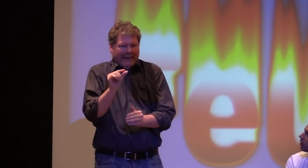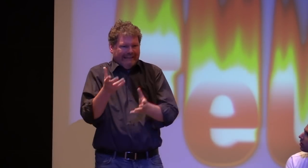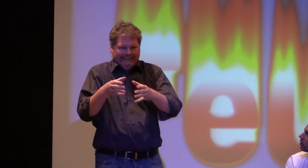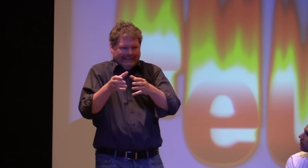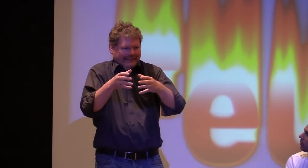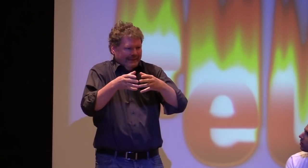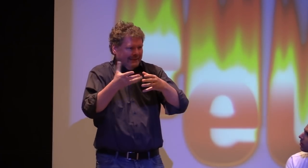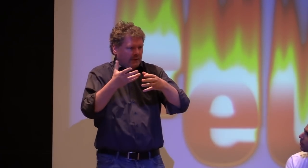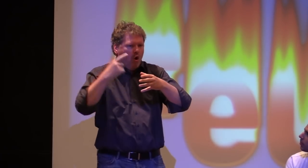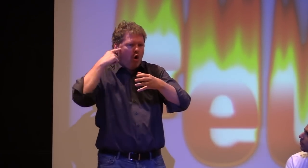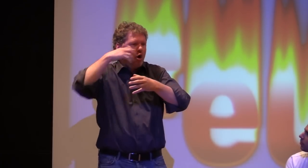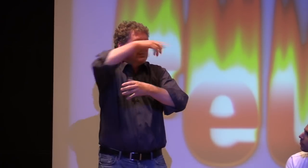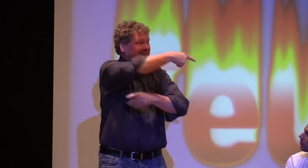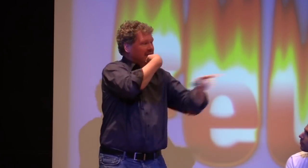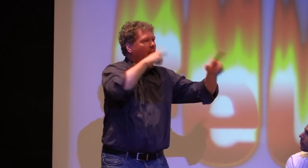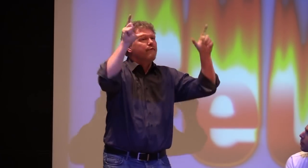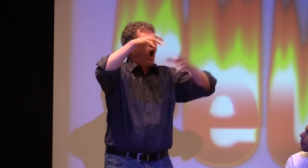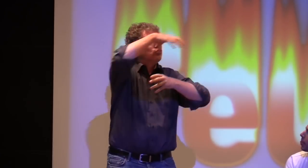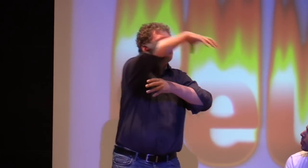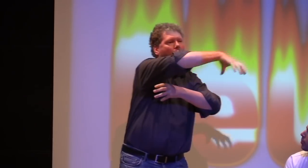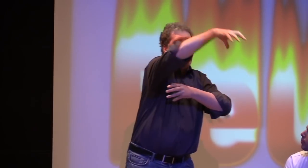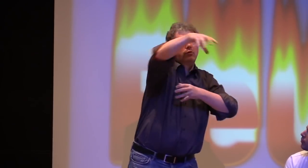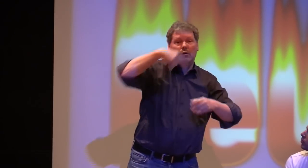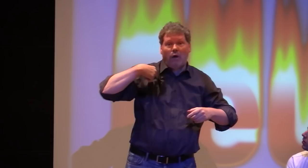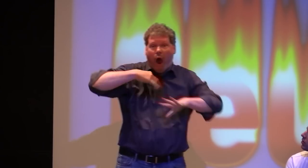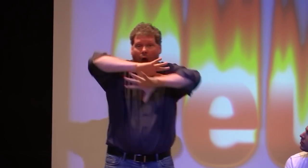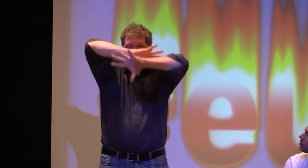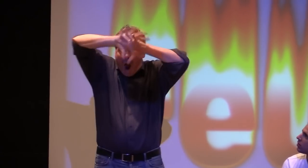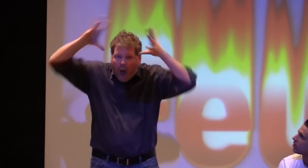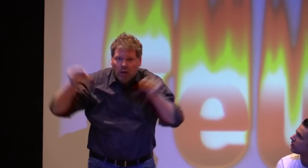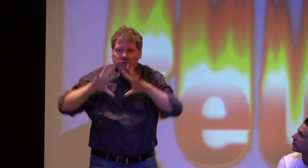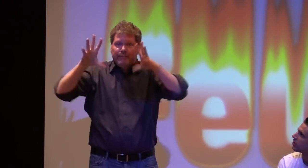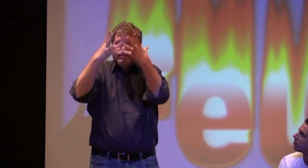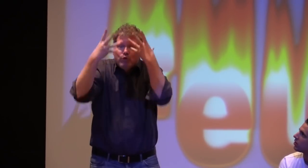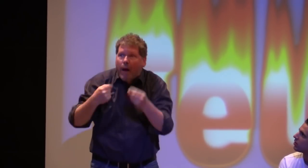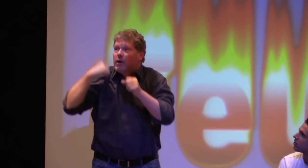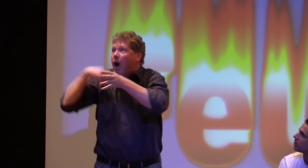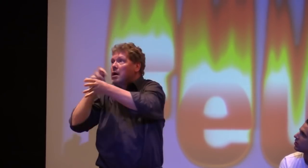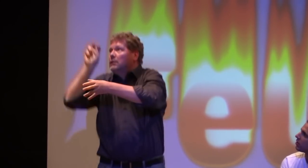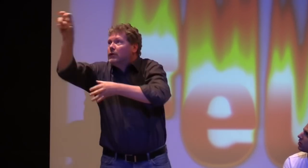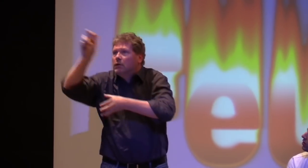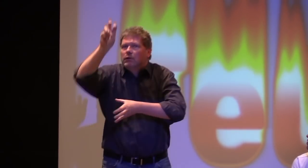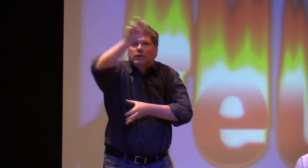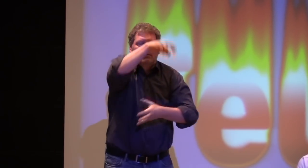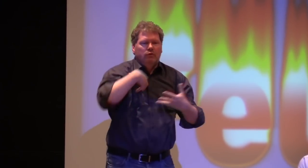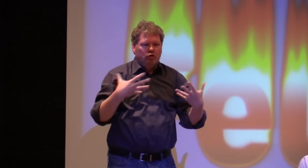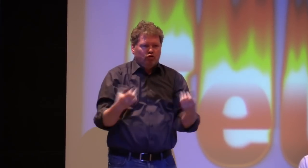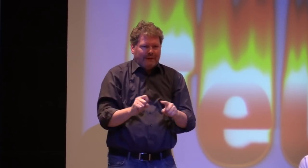die Zahl der Hörgeschädigten oder der gehörlosen Personen einfach zu gering ist, um da wirklich ganz viel zu erreichen. Beziehungsweise